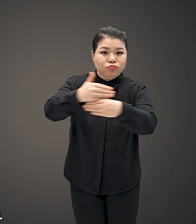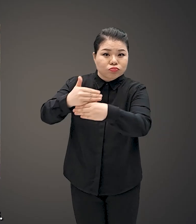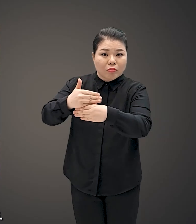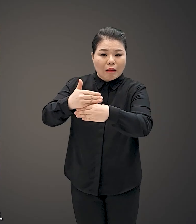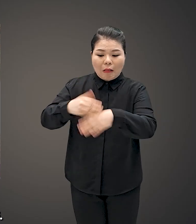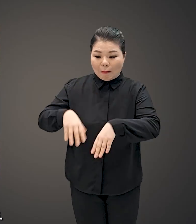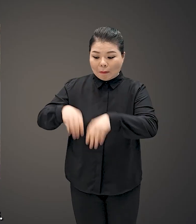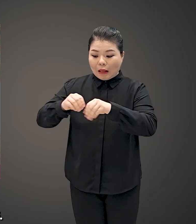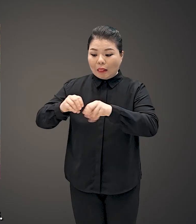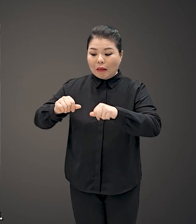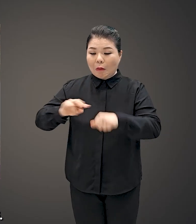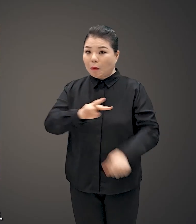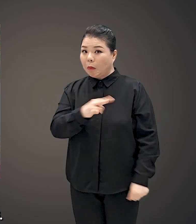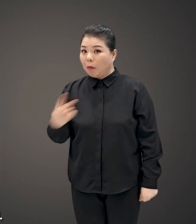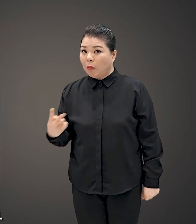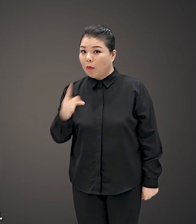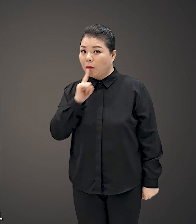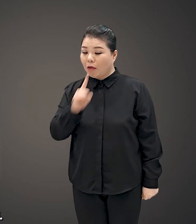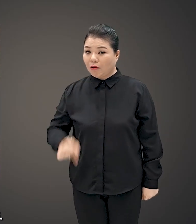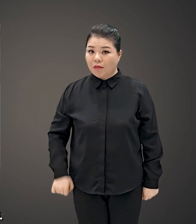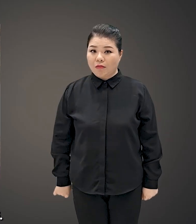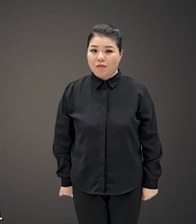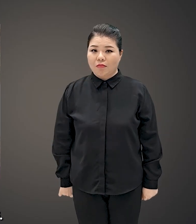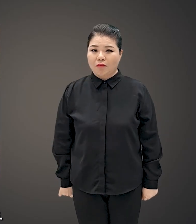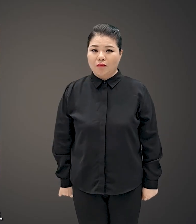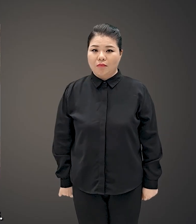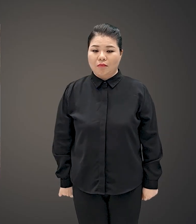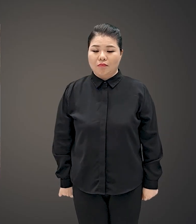갯벌을 마른 땅으로 만든다는 거야.